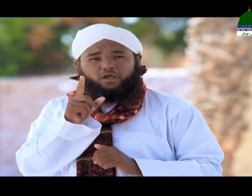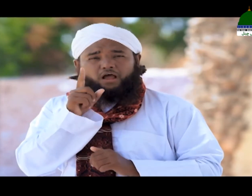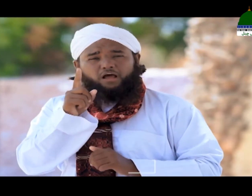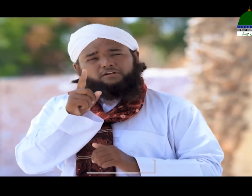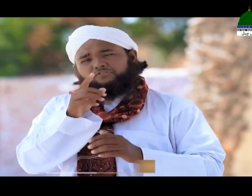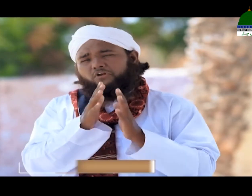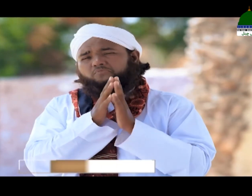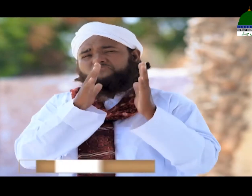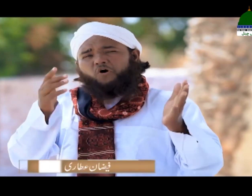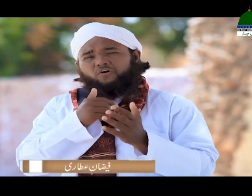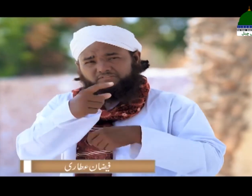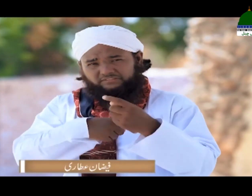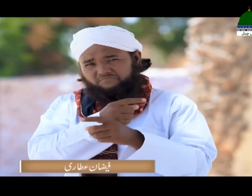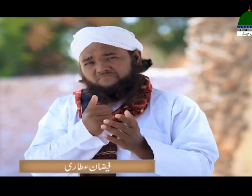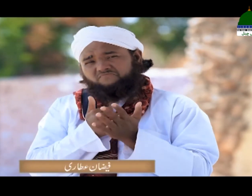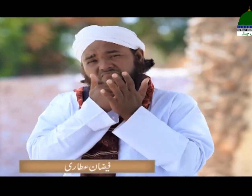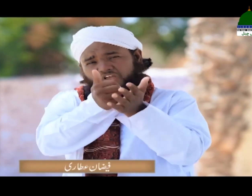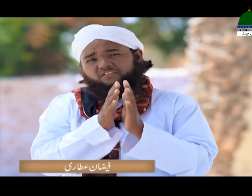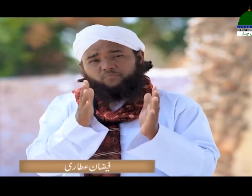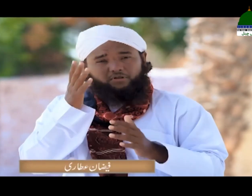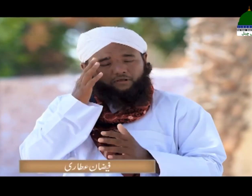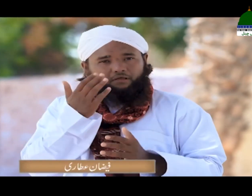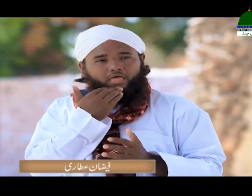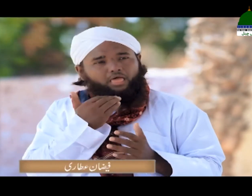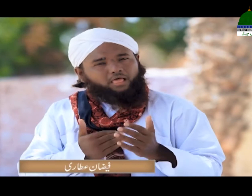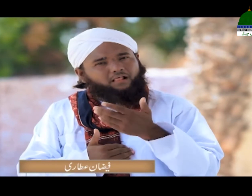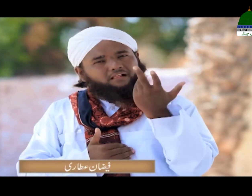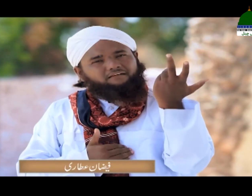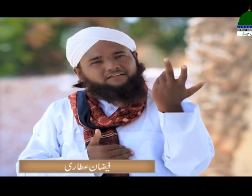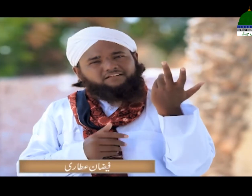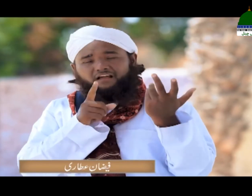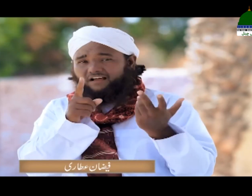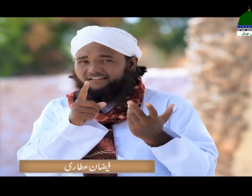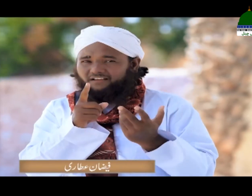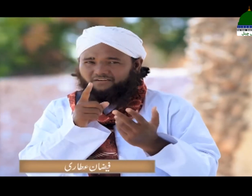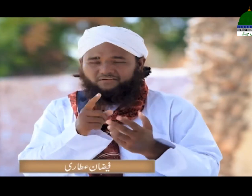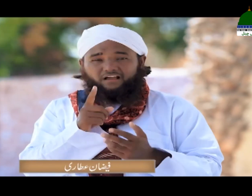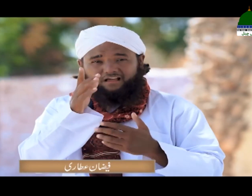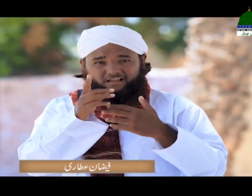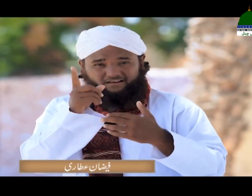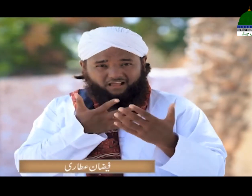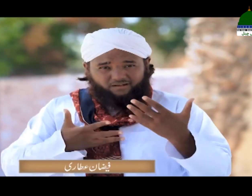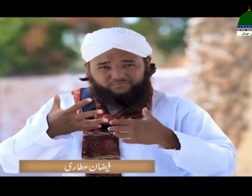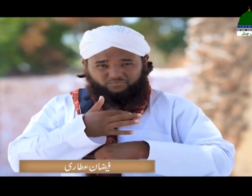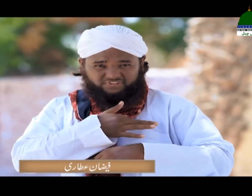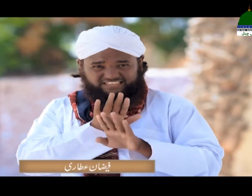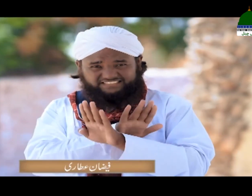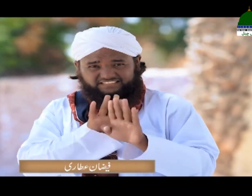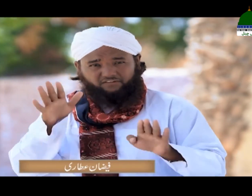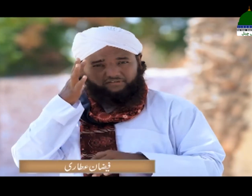اس کا ایسا اجر اور بدلہ ملتا ہے کہ عقل حیران رہ جاتی ہے۔ اللہ پاک ہمیں بھی اخلاص اور توکل